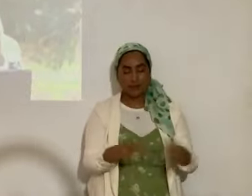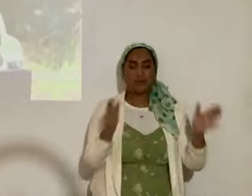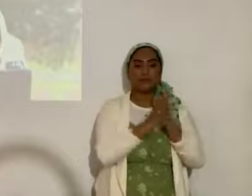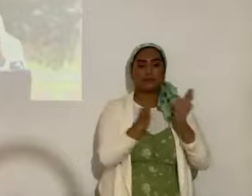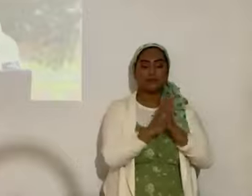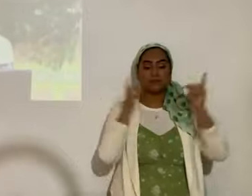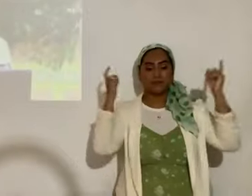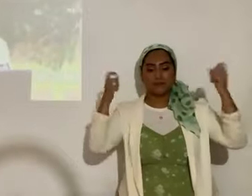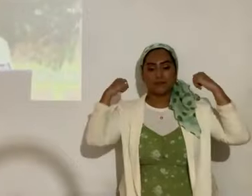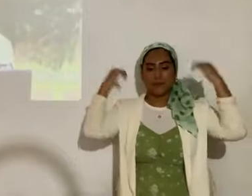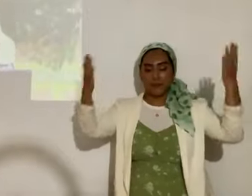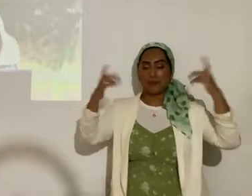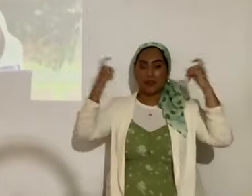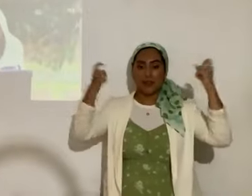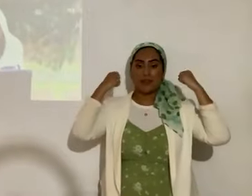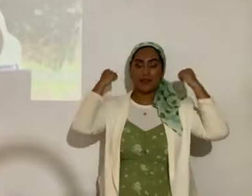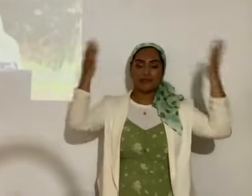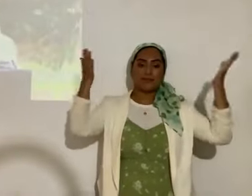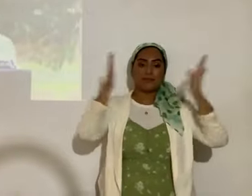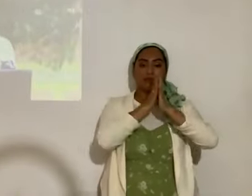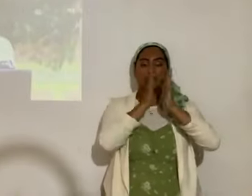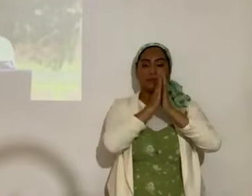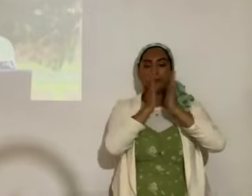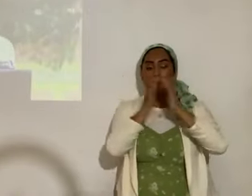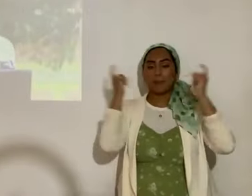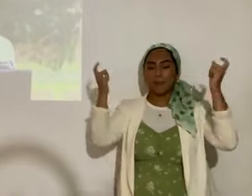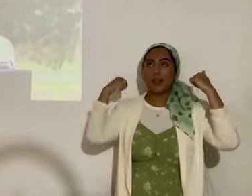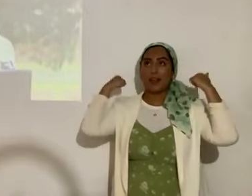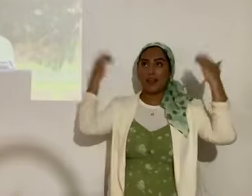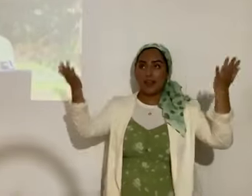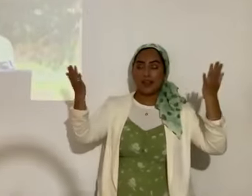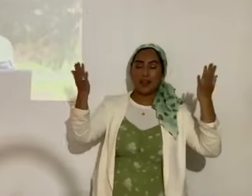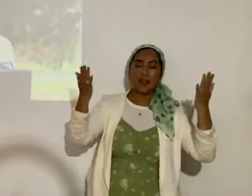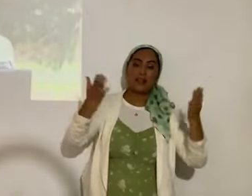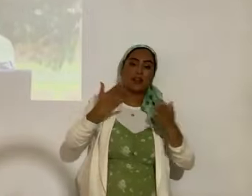aleluya aleluya aleluya